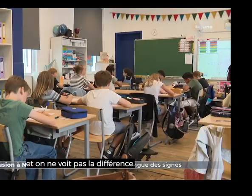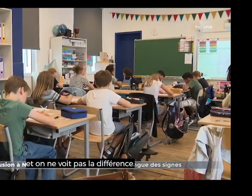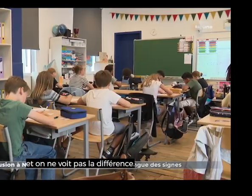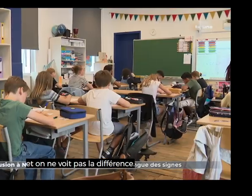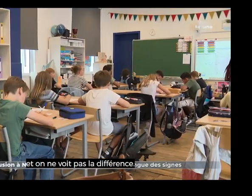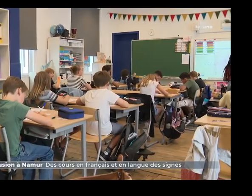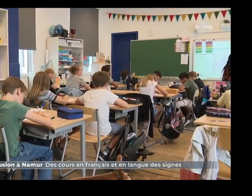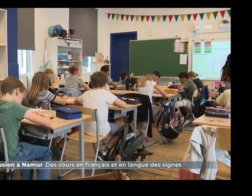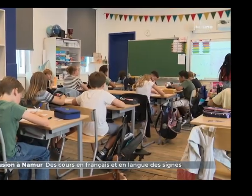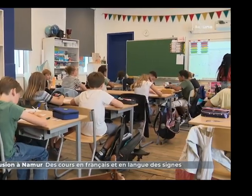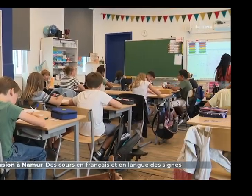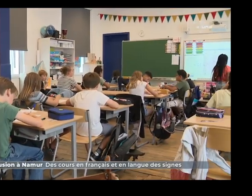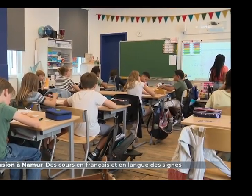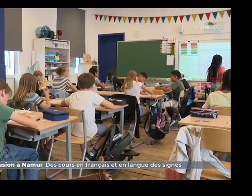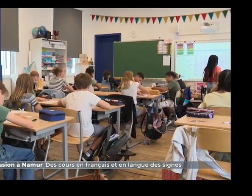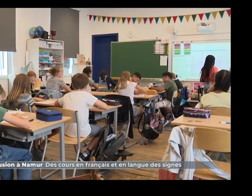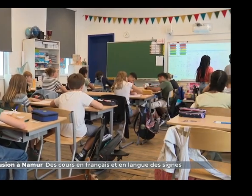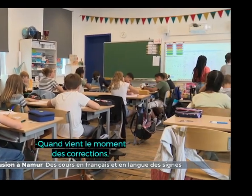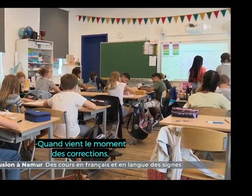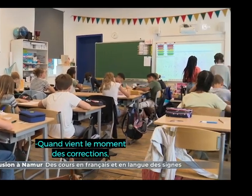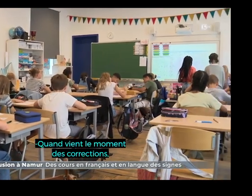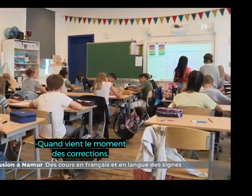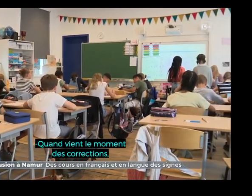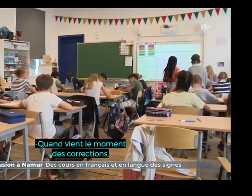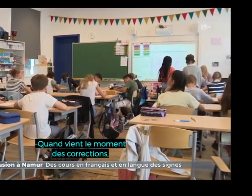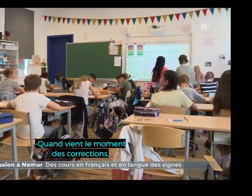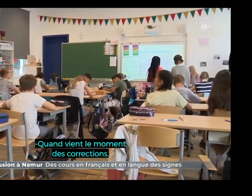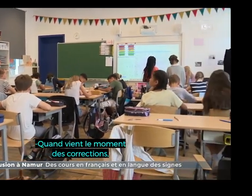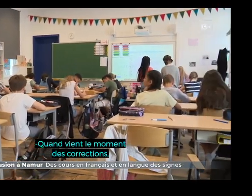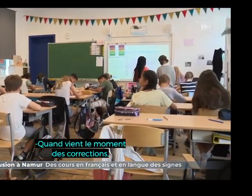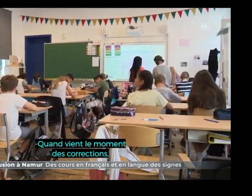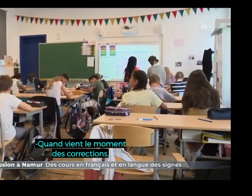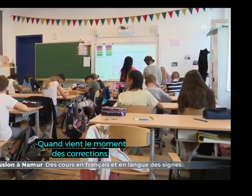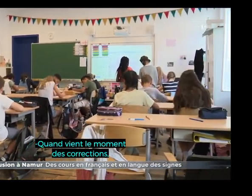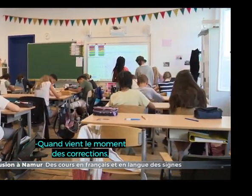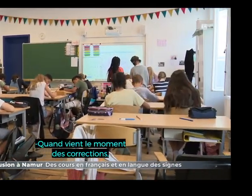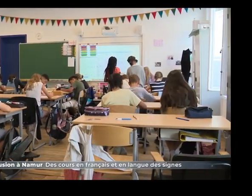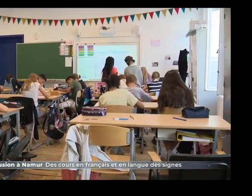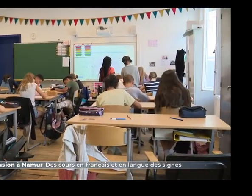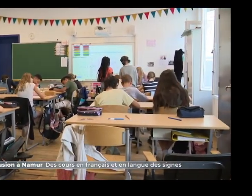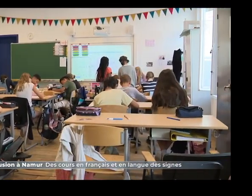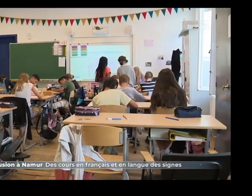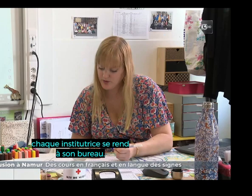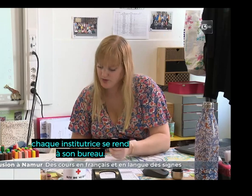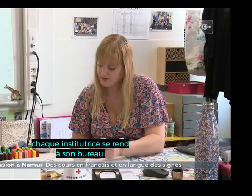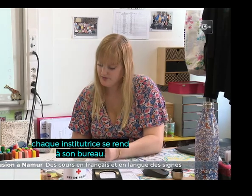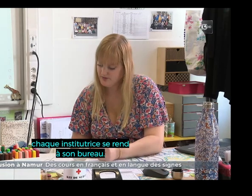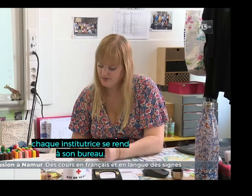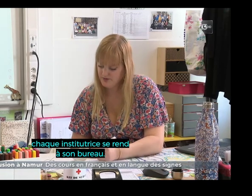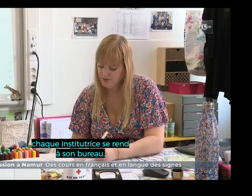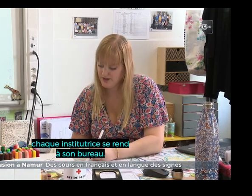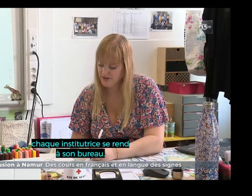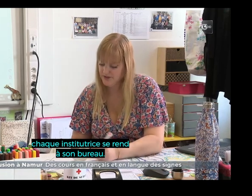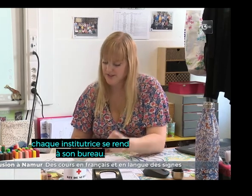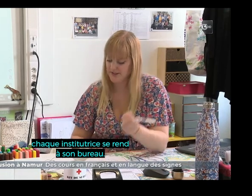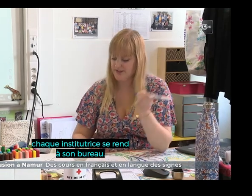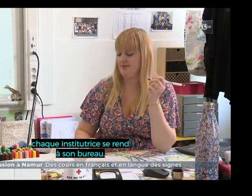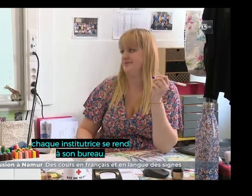sait bien parler la langue des signes. Donc, c'est chouette. Quand vient le moment des corrections, chaque institutrice se rend à son bureau. Magnifique.